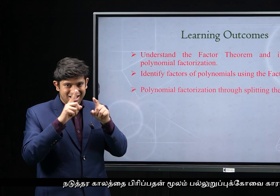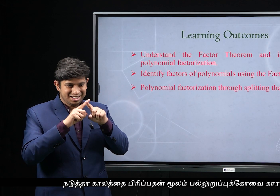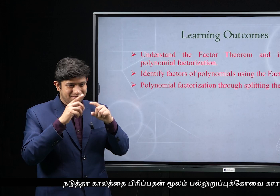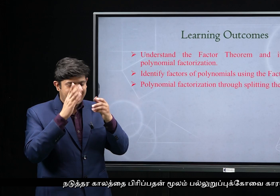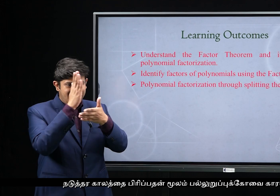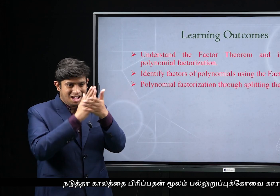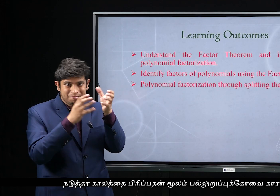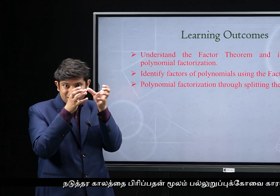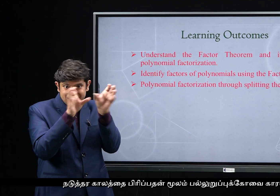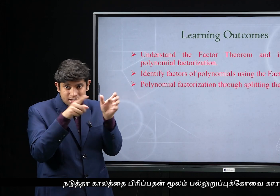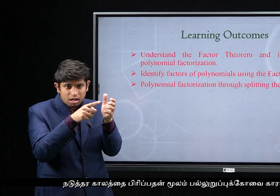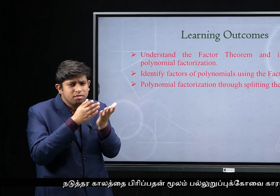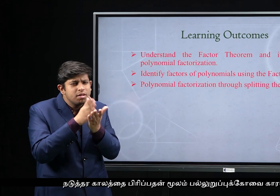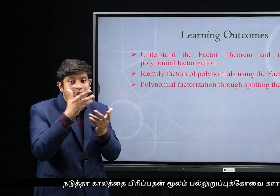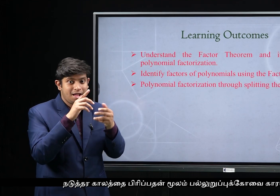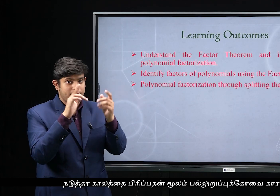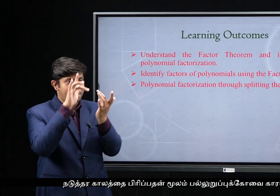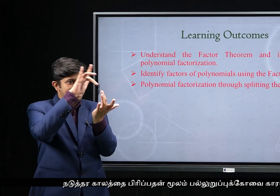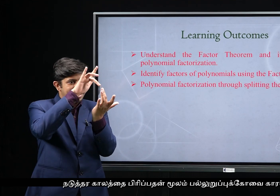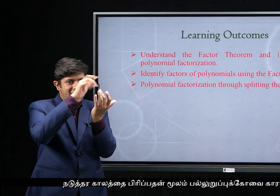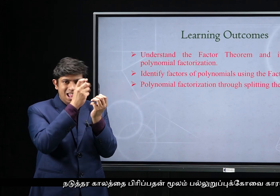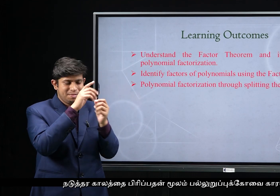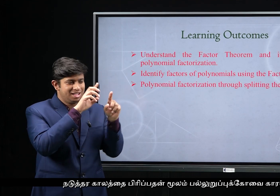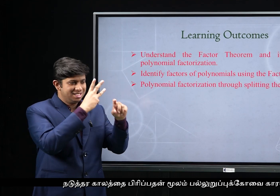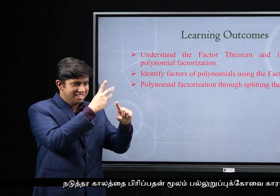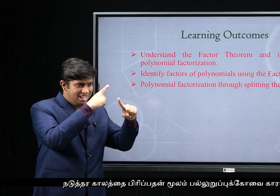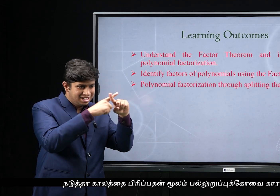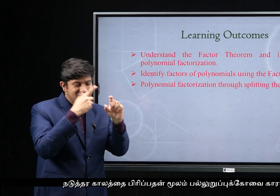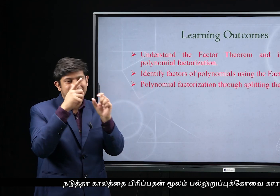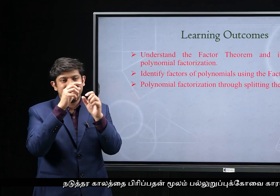நடுத்தர காலத்தை பிரிப்பதின் மூலம் பல்லுறுப்புக்கோவை காரணி ஆக்கும்.